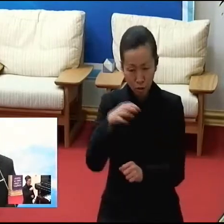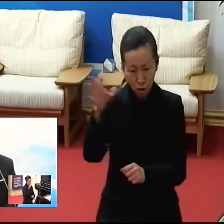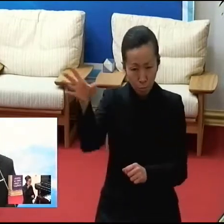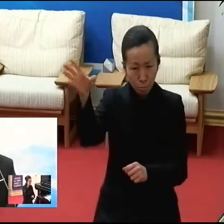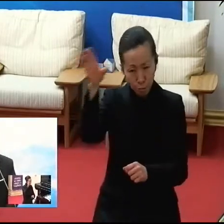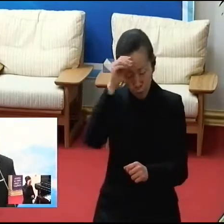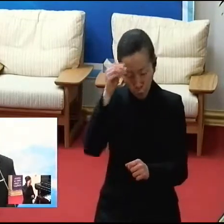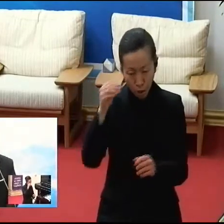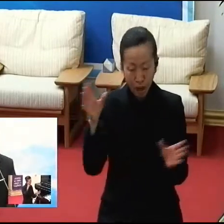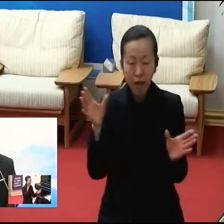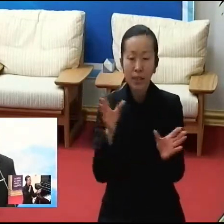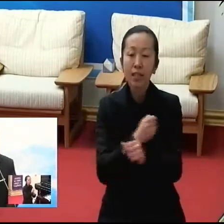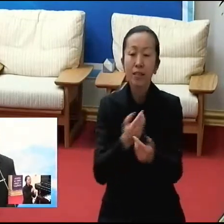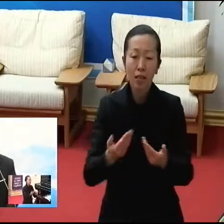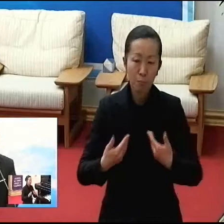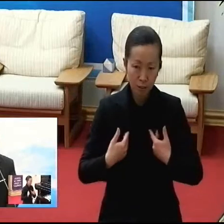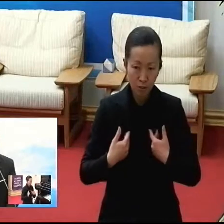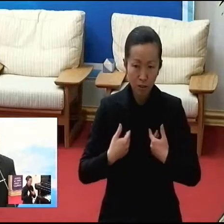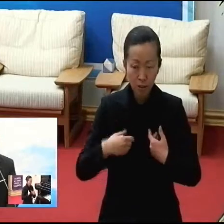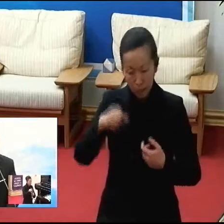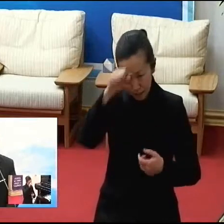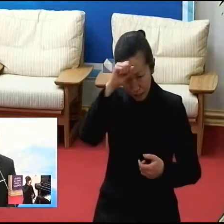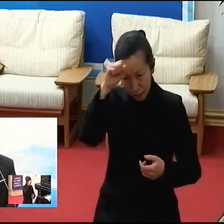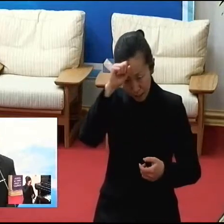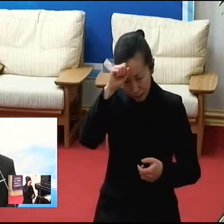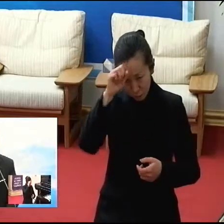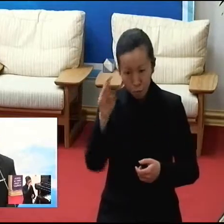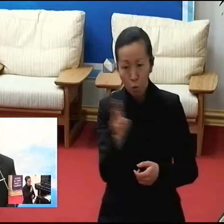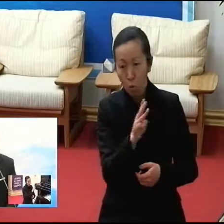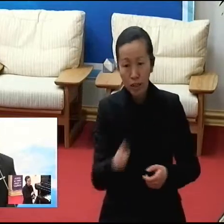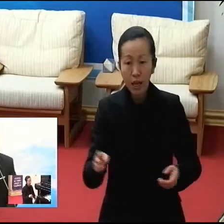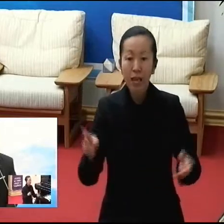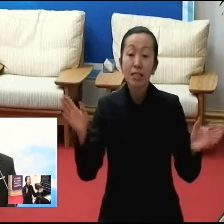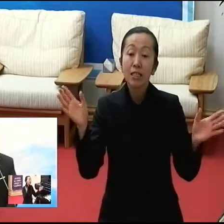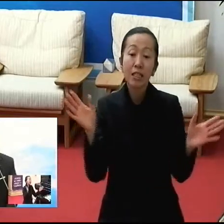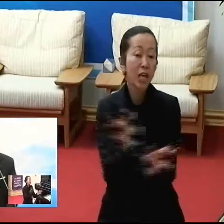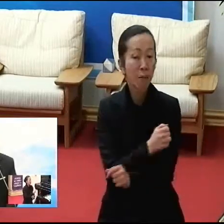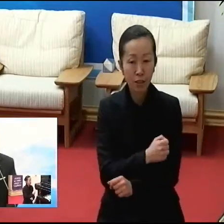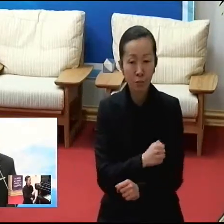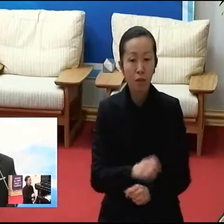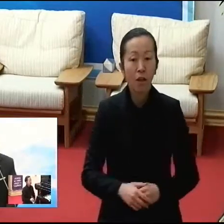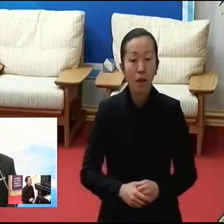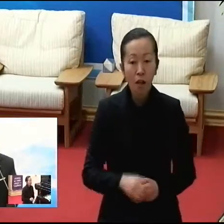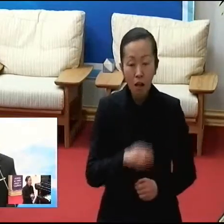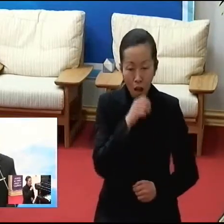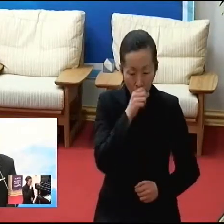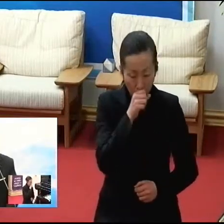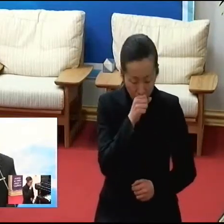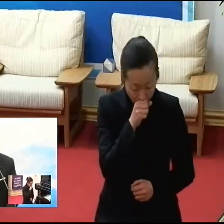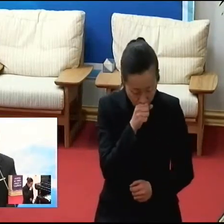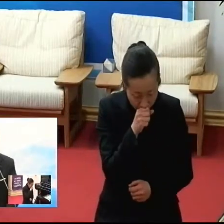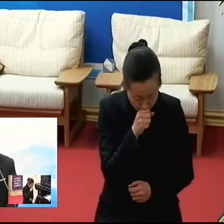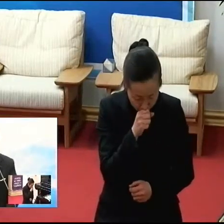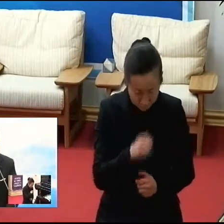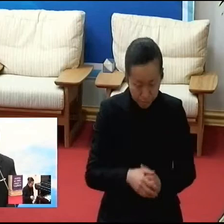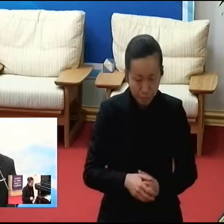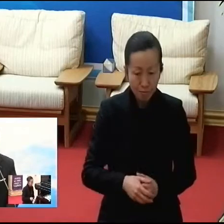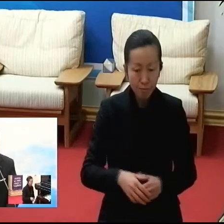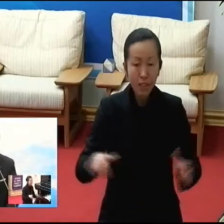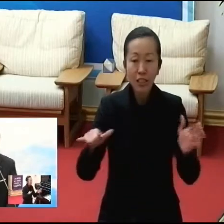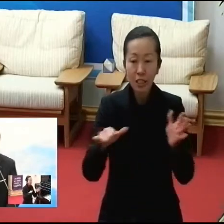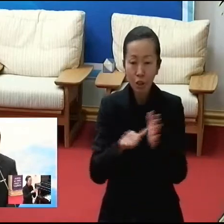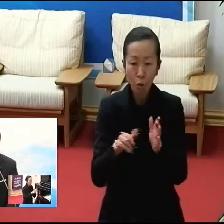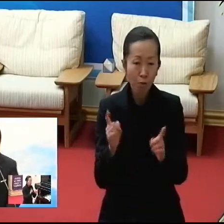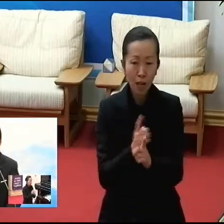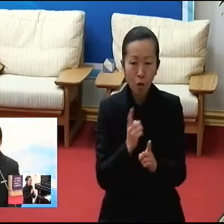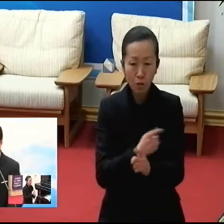。 질병과 저주가 떠나갑니다. 病と呪いが消えます。 평생에 고치지 못했던 영적 문제도 떠나가는 것입니다. 一生